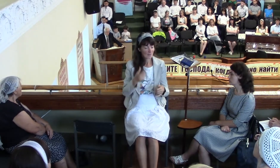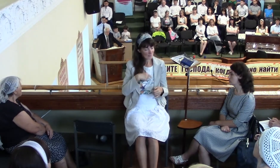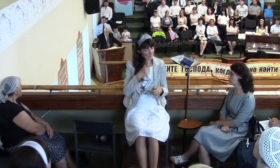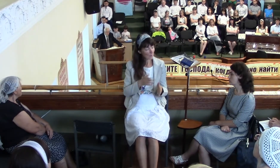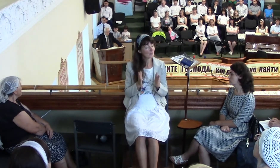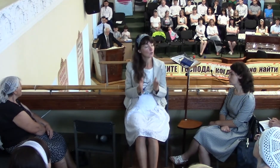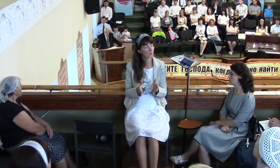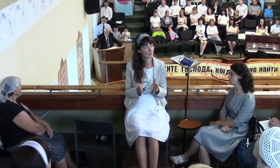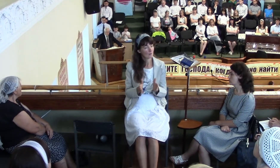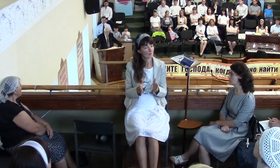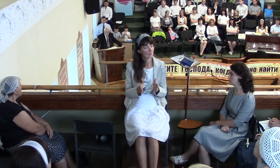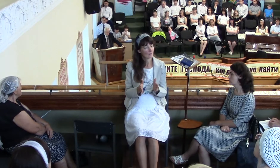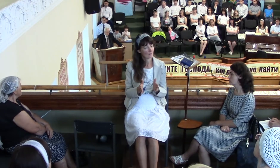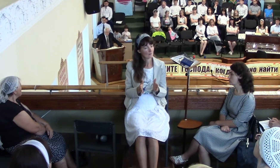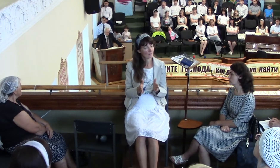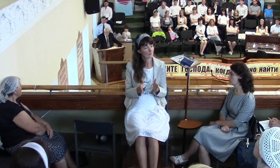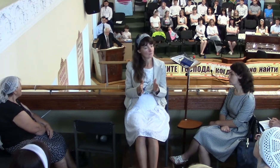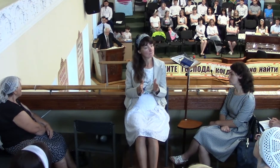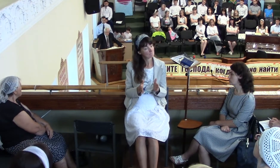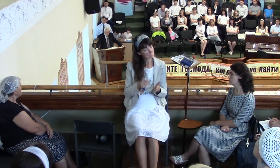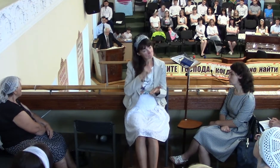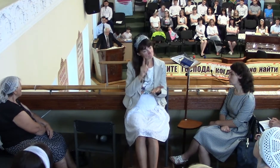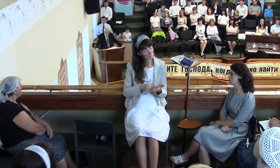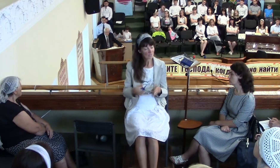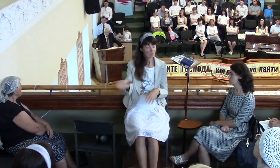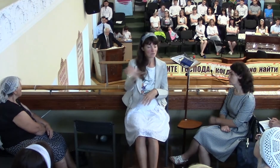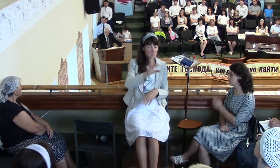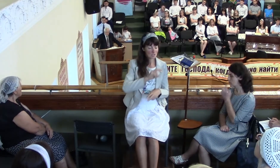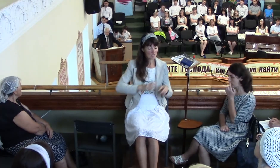Друзья дорогие, все ищут своего.